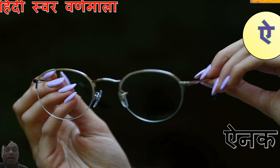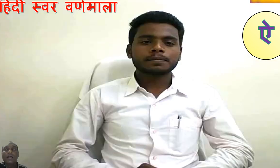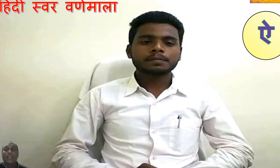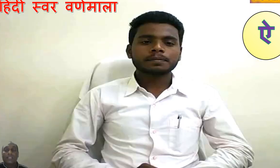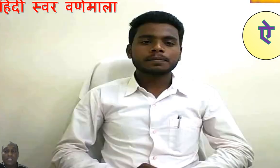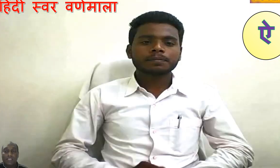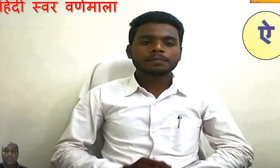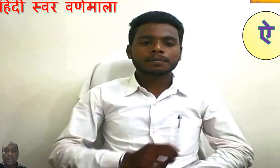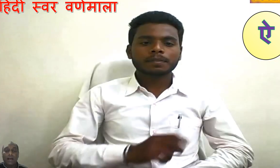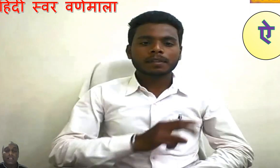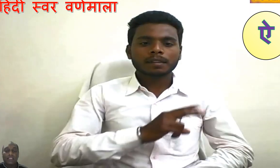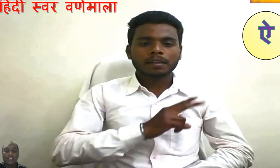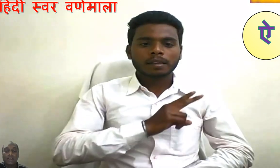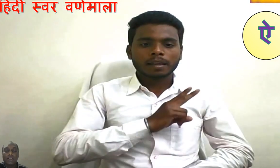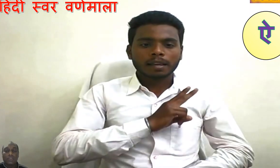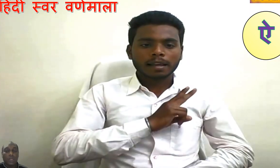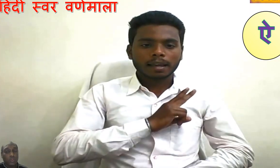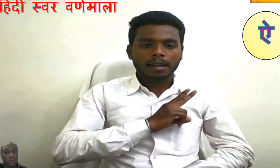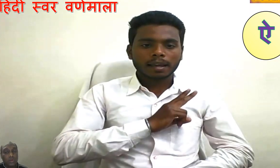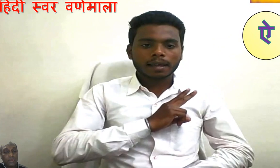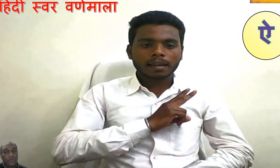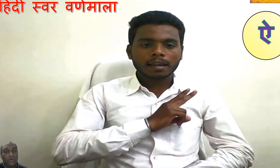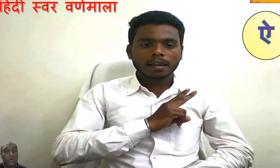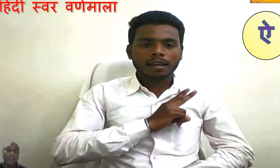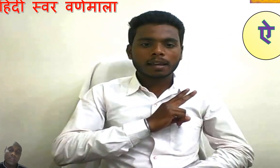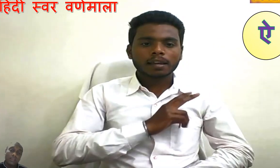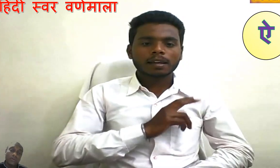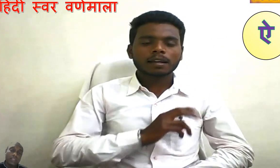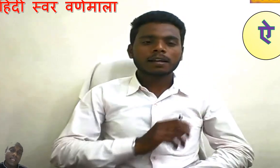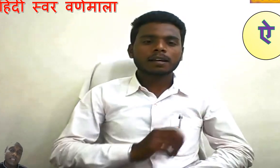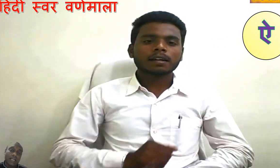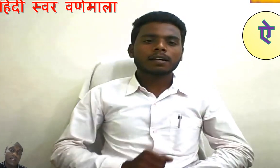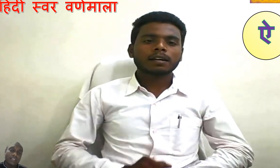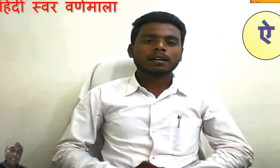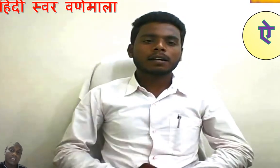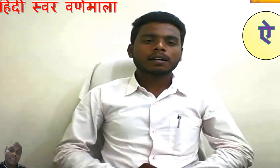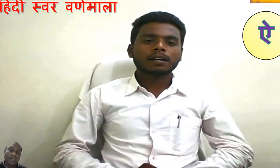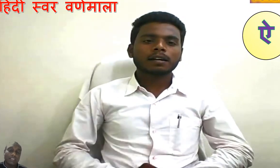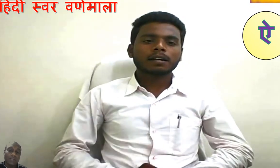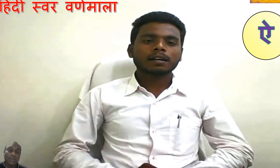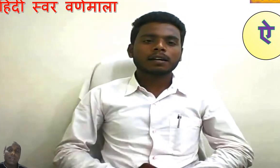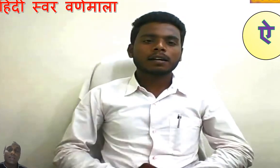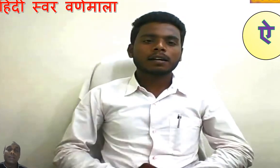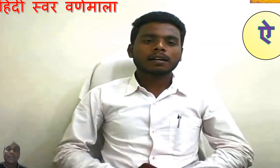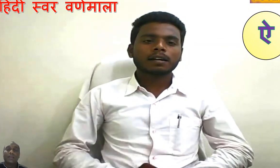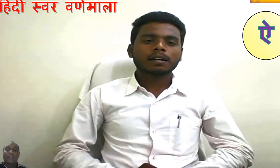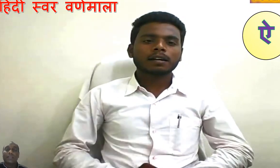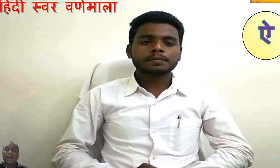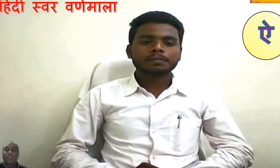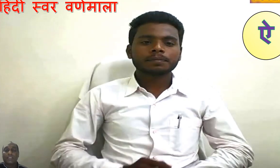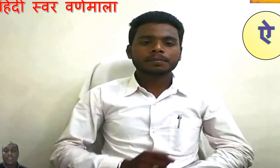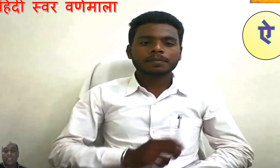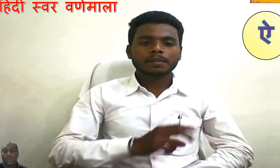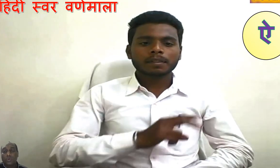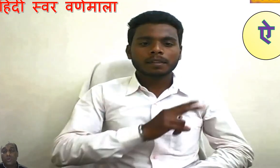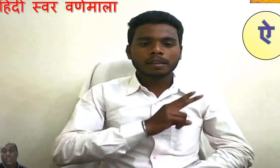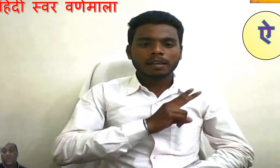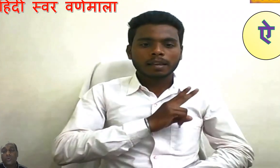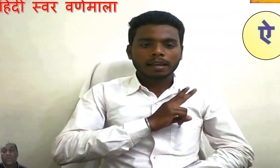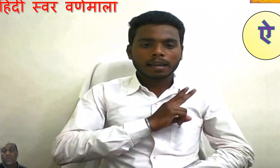इसी प्रकार इसका संकेट जो है दो उंगलियों को कंदे की ओर ले जाए जाए जाएगा संगेतिक भासा में यह आप देख सकते हैं दो उंगलियों को